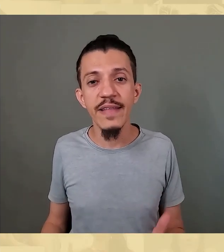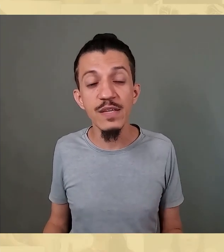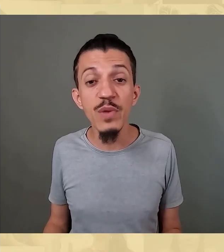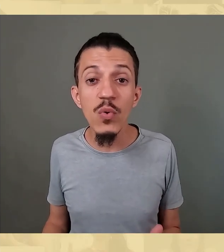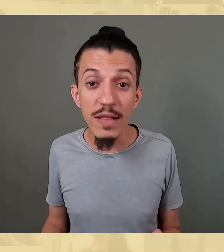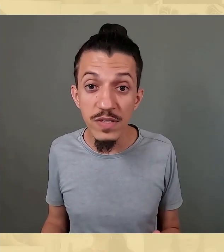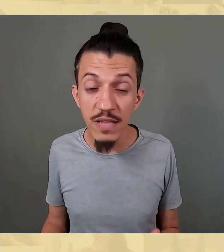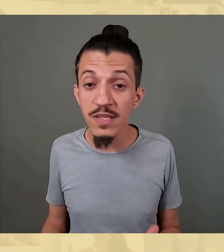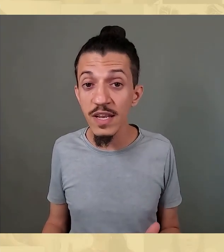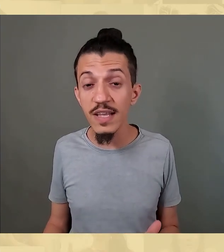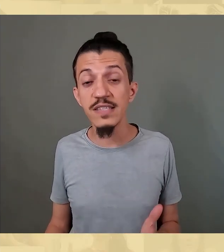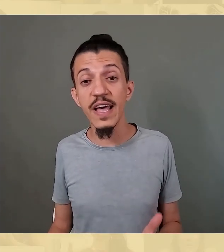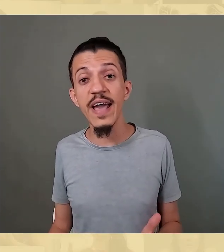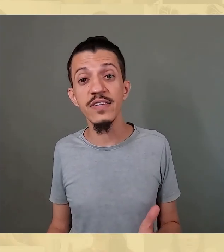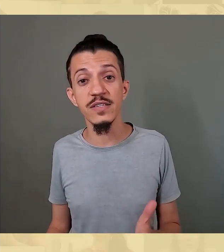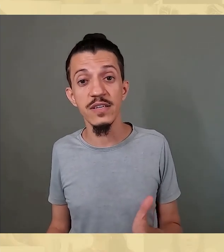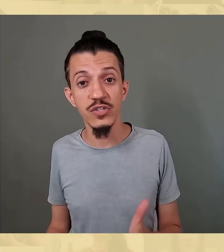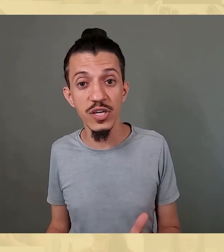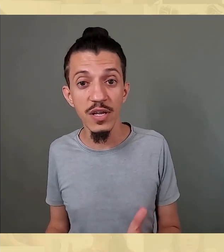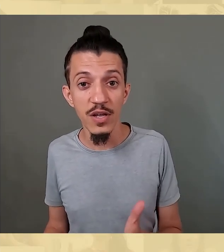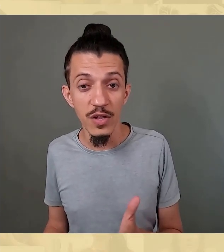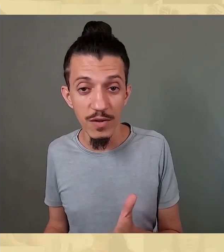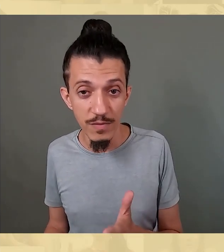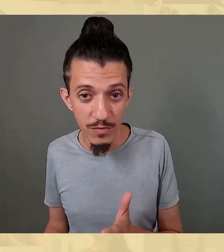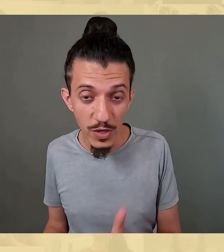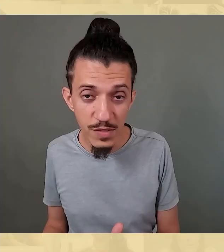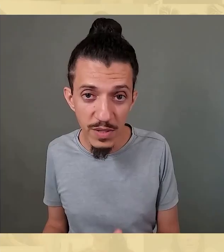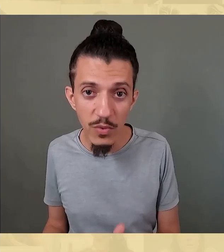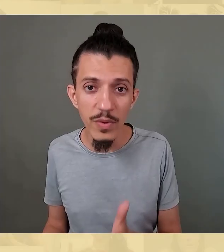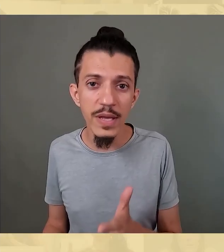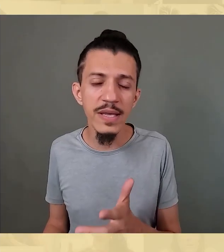Lei 10.436 de